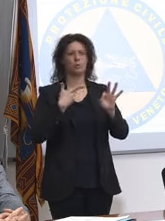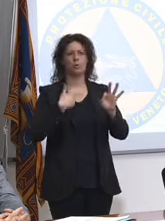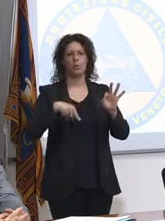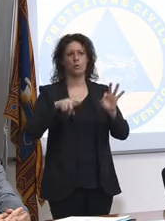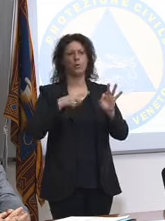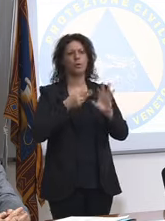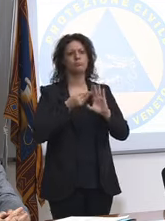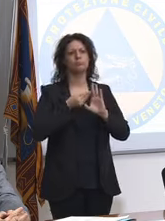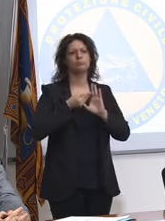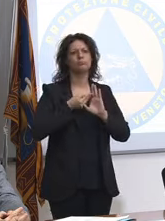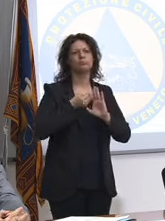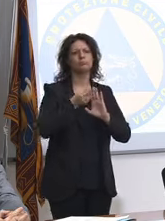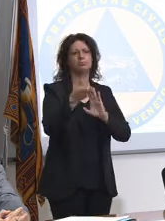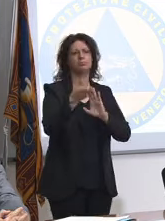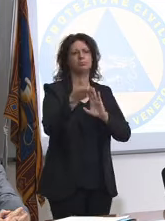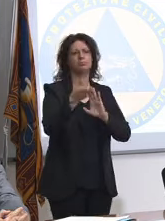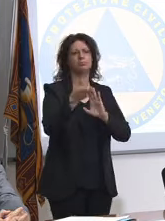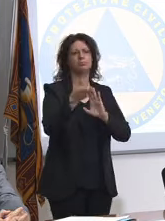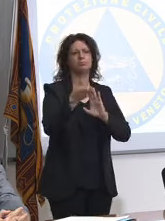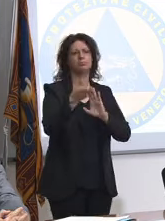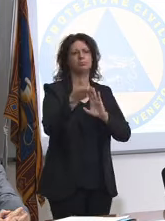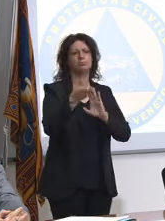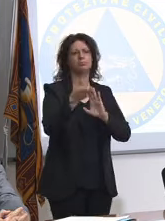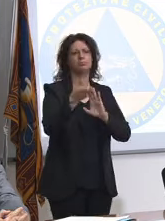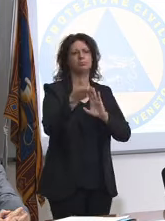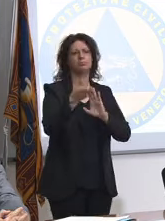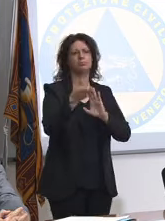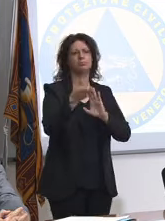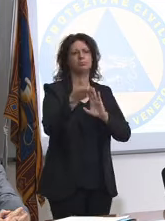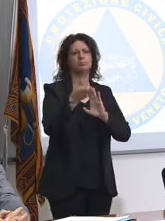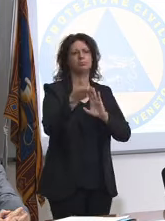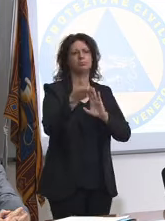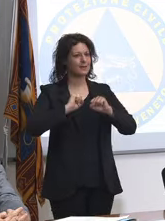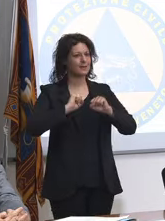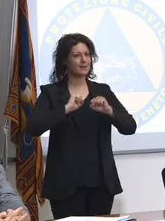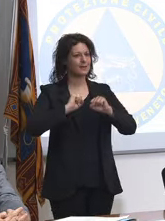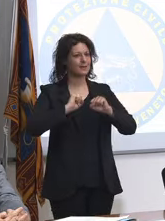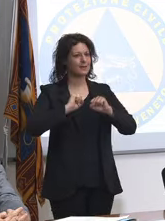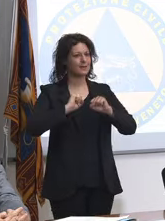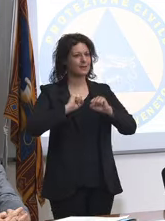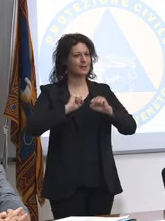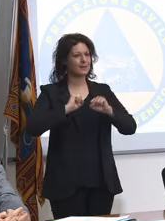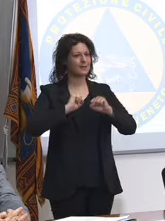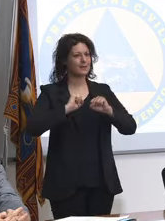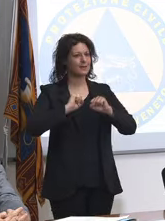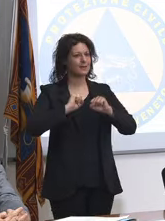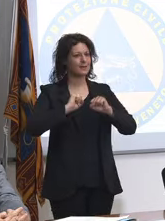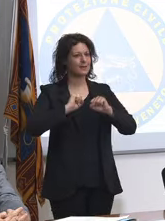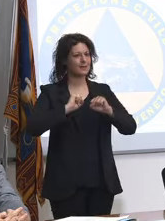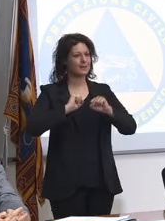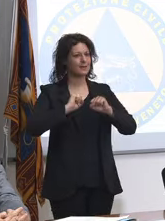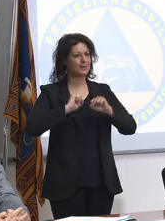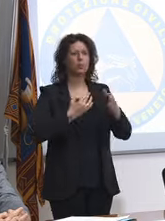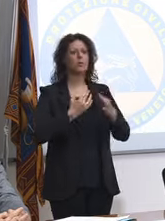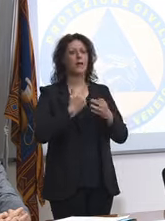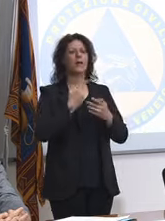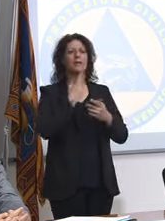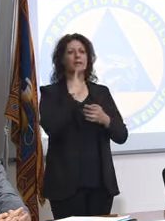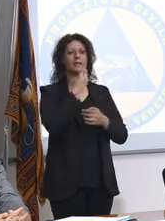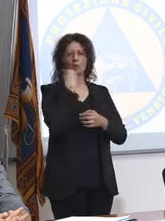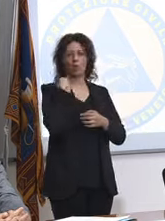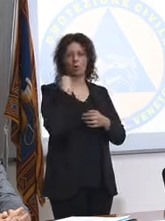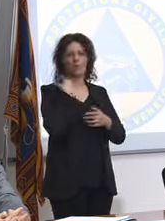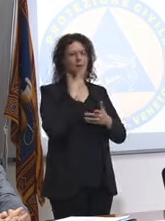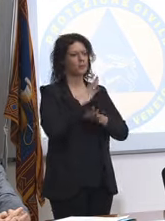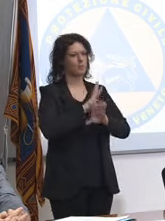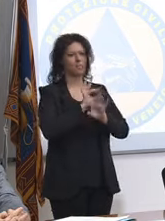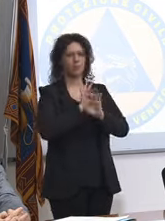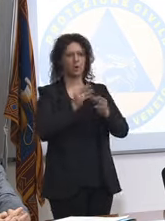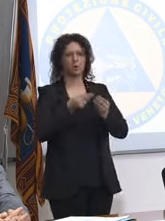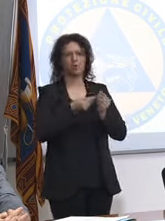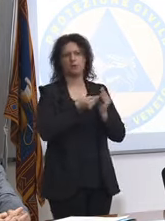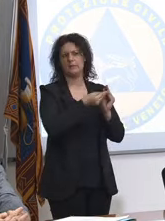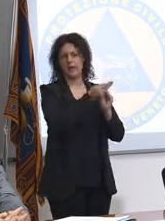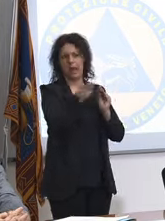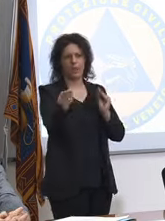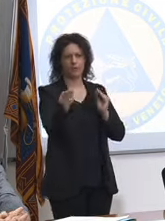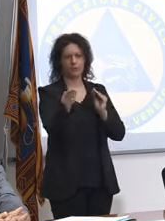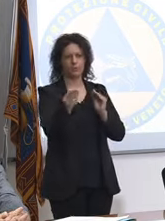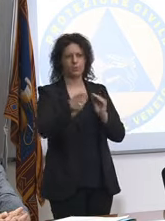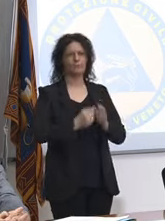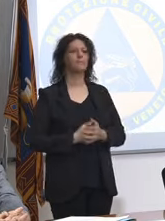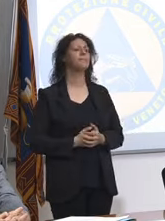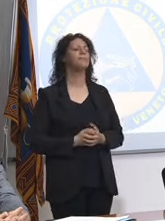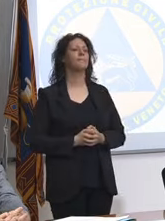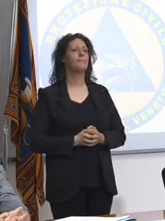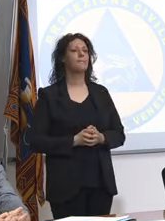alle autorità sanitarie, l'abbiamo consegnato alla Procura, a tutti quelli che ce l'hanno chiesto. E il nostro modo di operare, quello